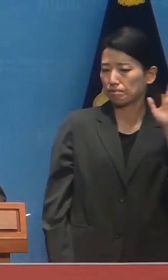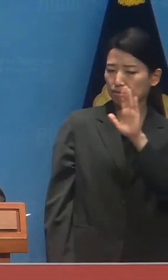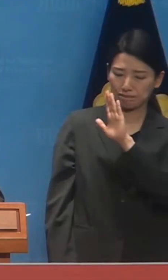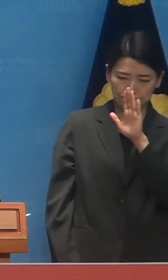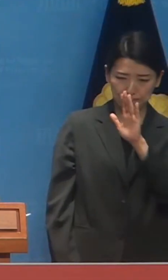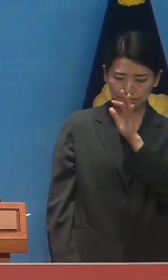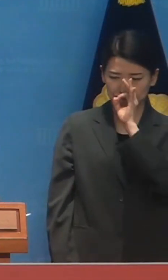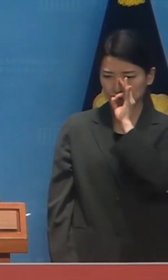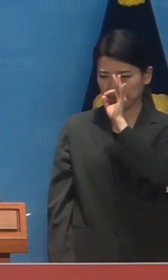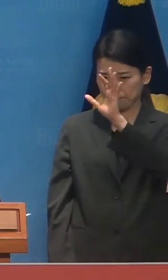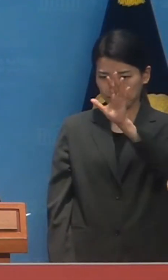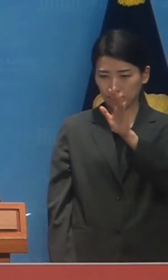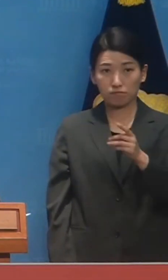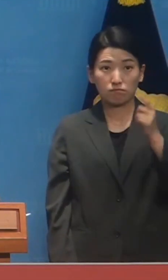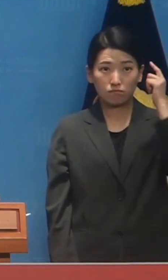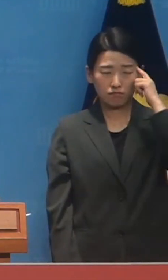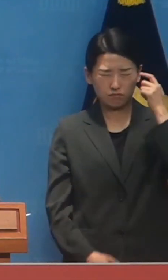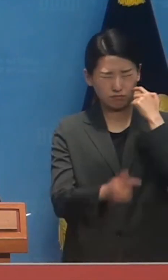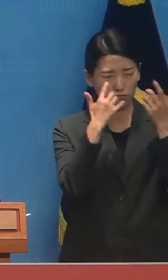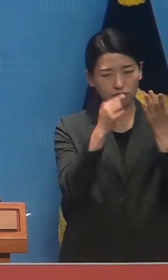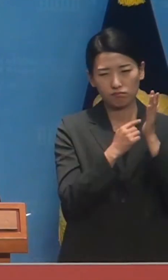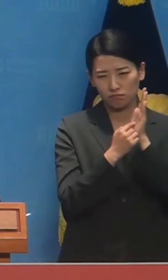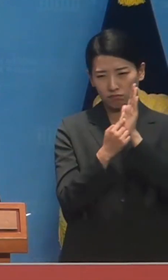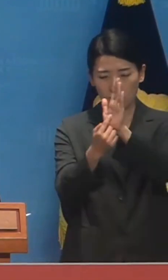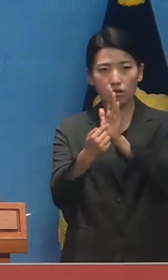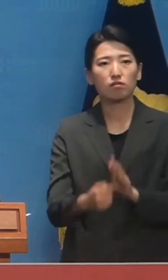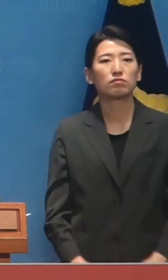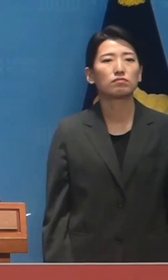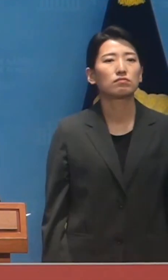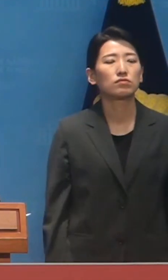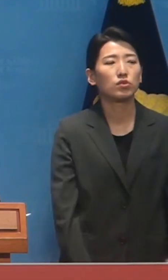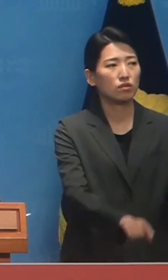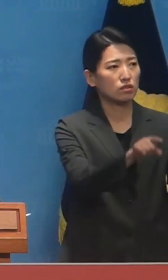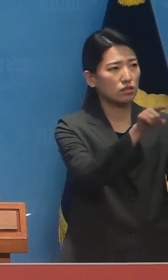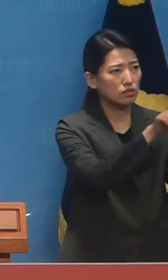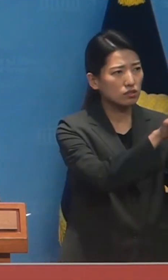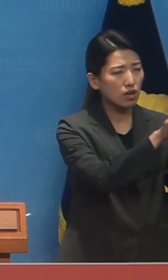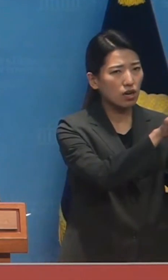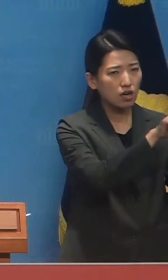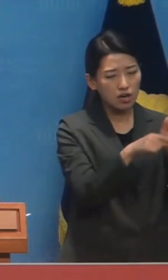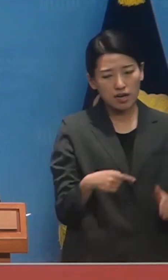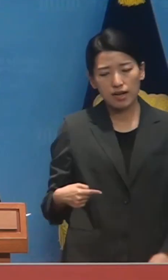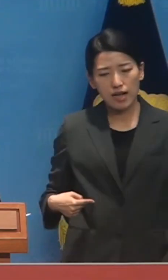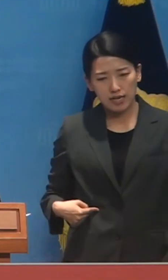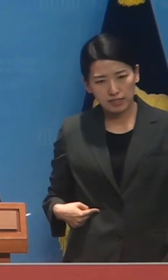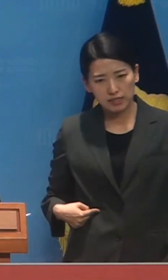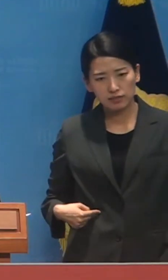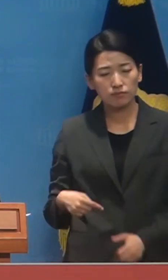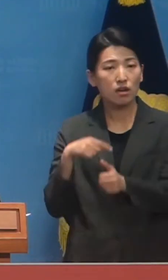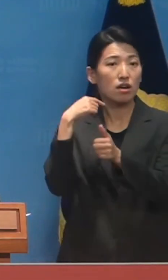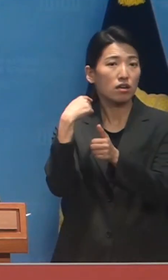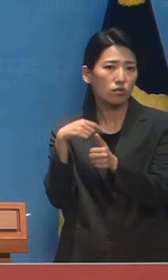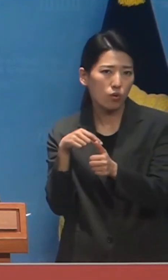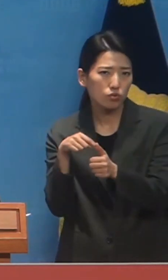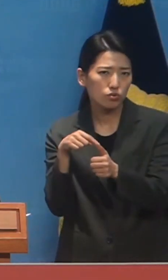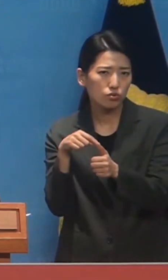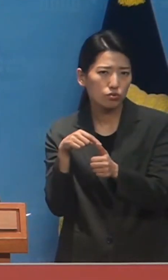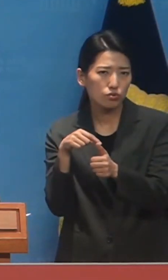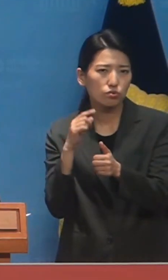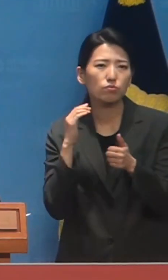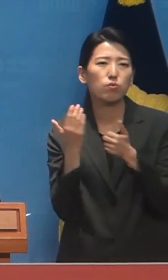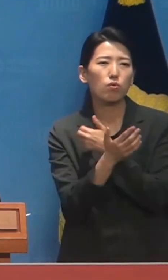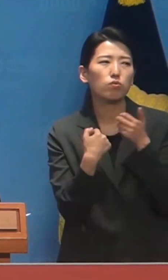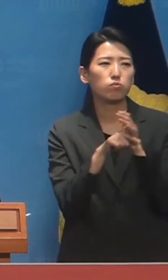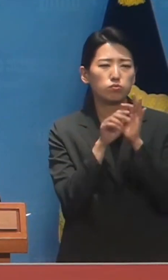신념으로 대응해왔고, 신앙과 양심, 교육의 자유를 지키기 위한 입장을 견지해 왔던